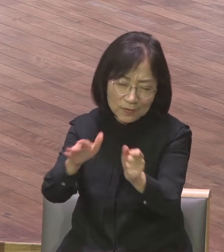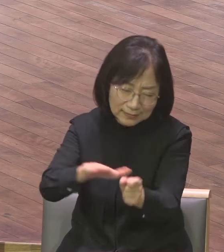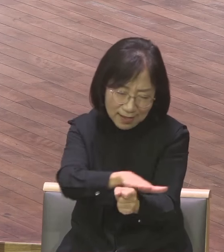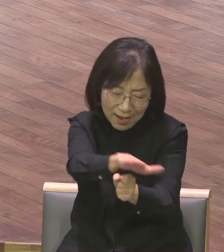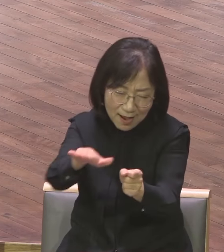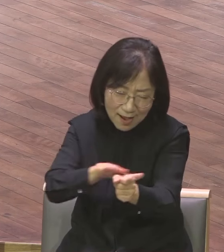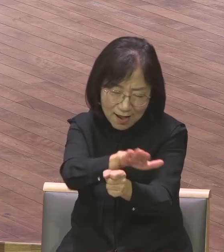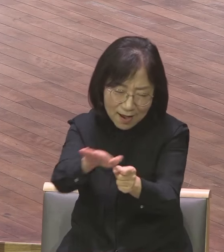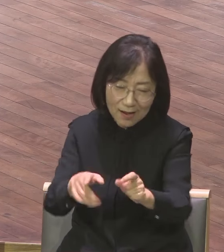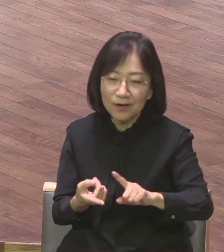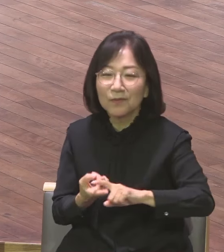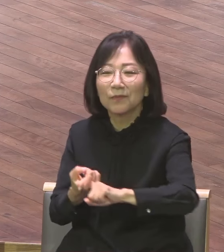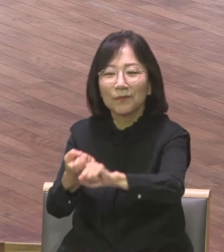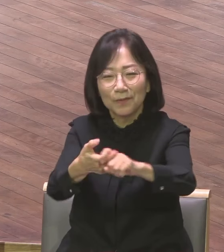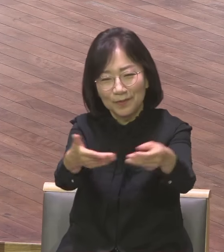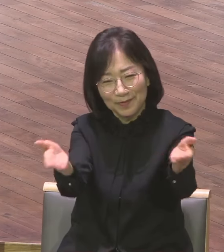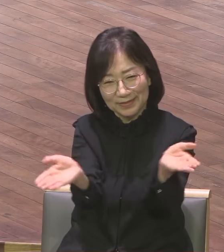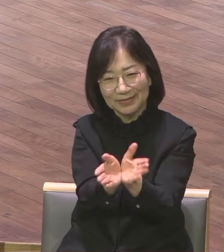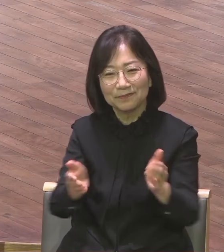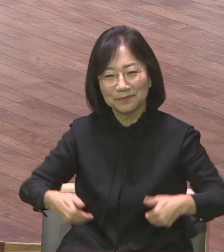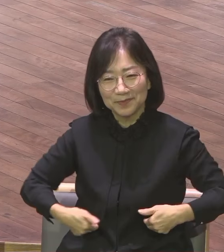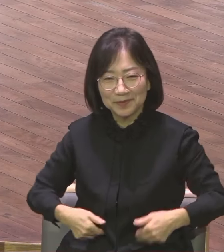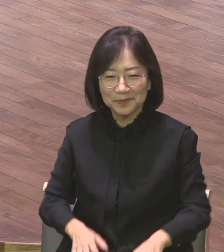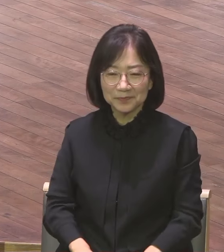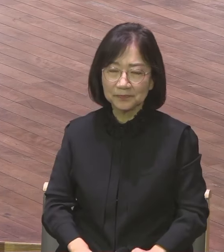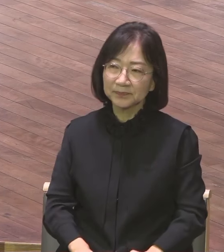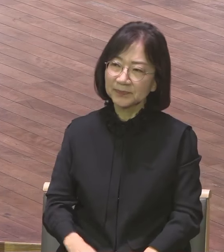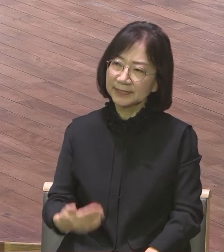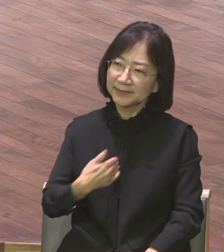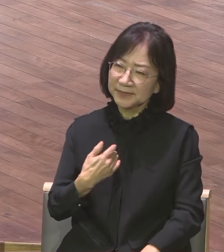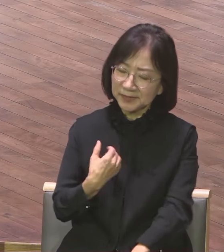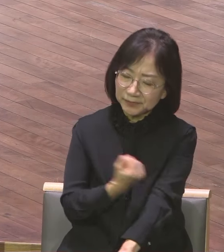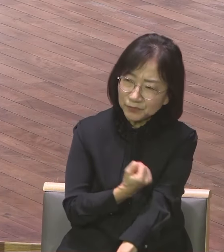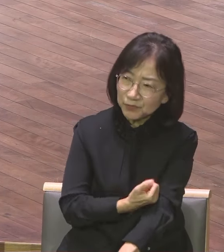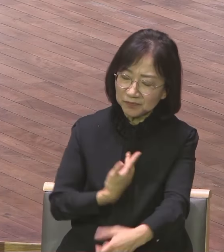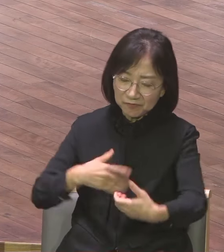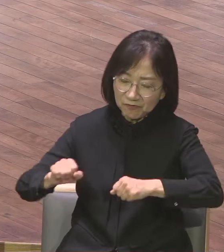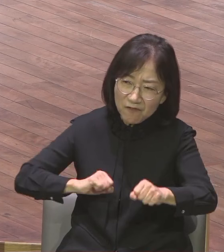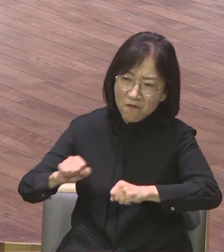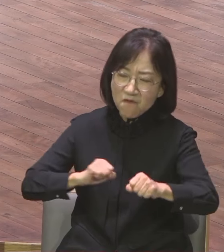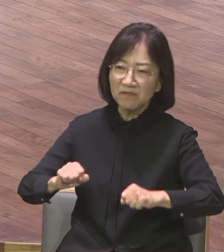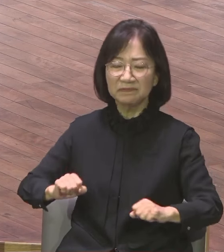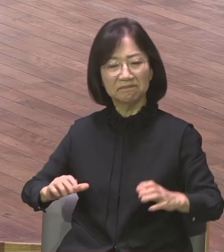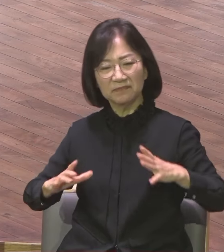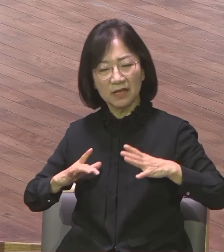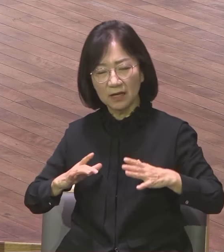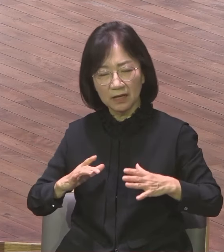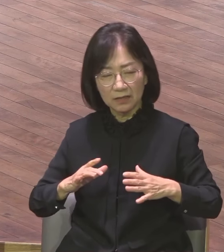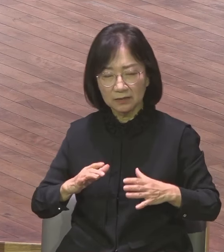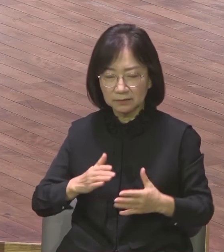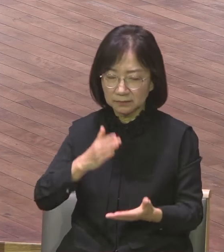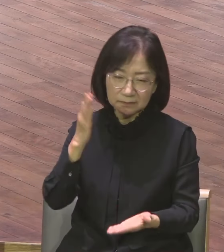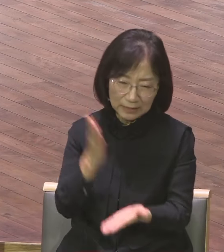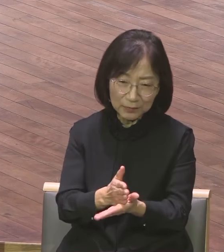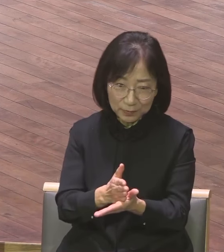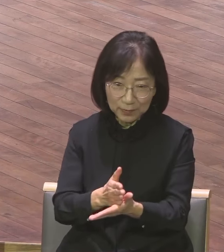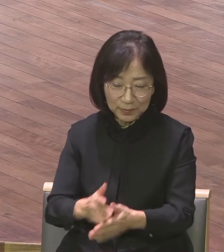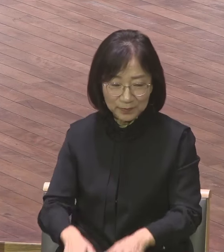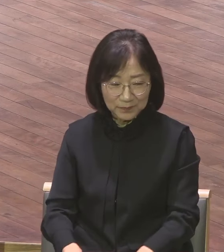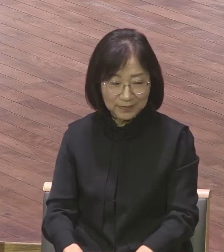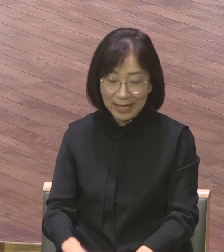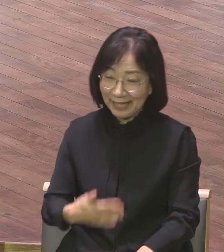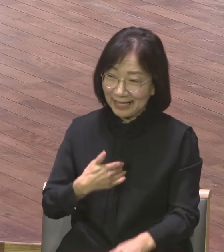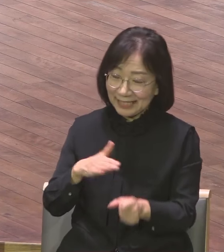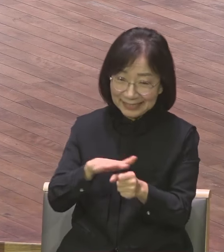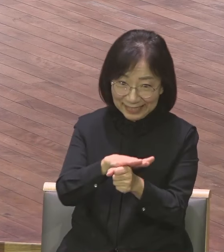공동체가 돼야 돼요. 뭘 내가 뭐 말이 한다 안 한다 뭐 이거 중요한 게 아니에요. 얼마나